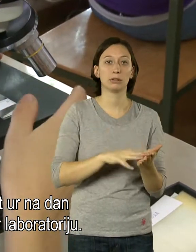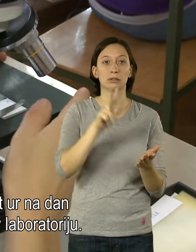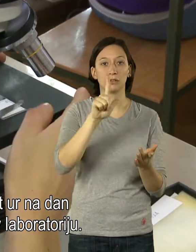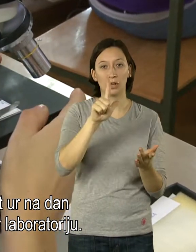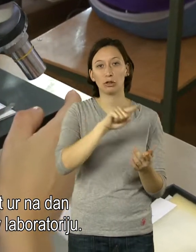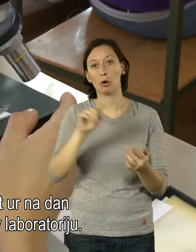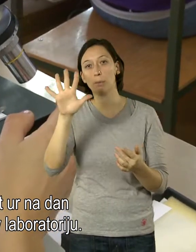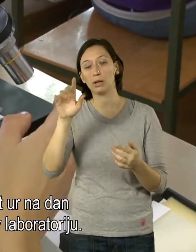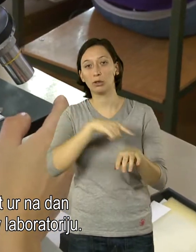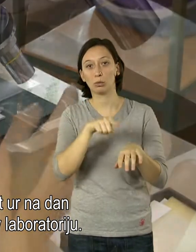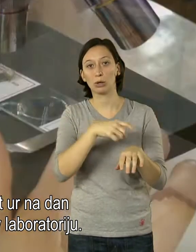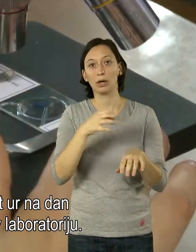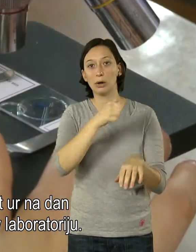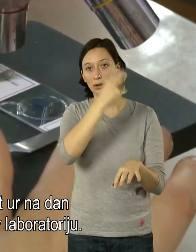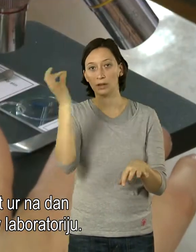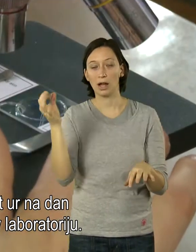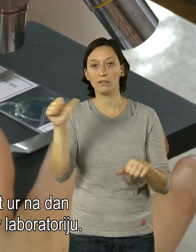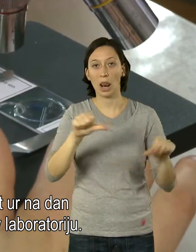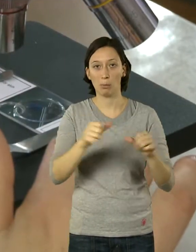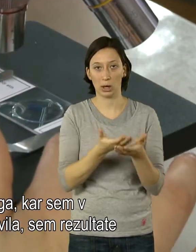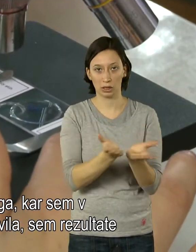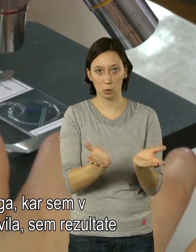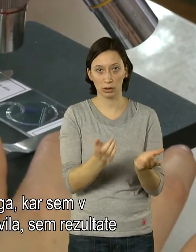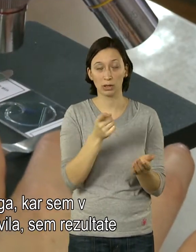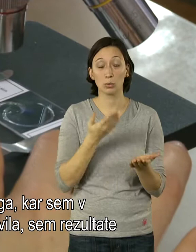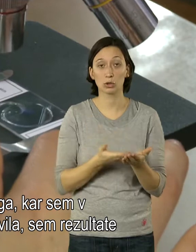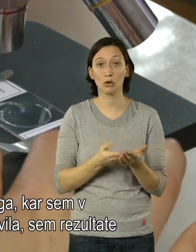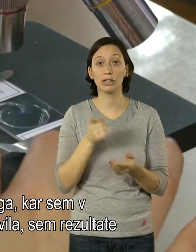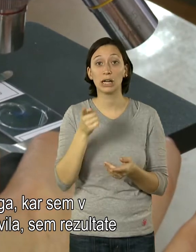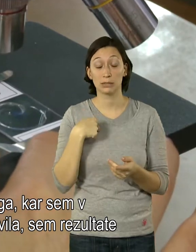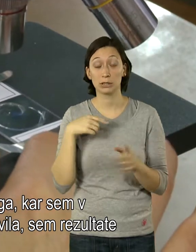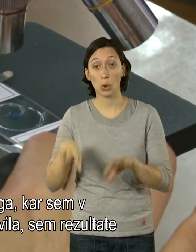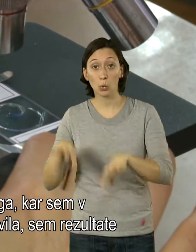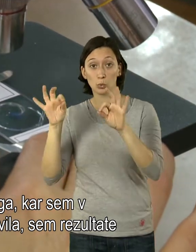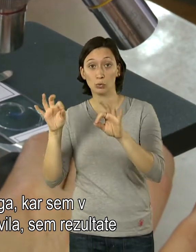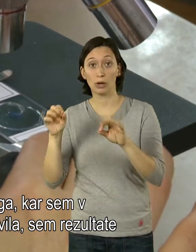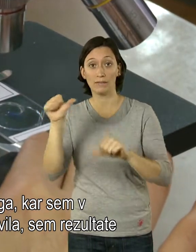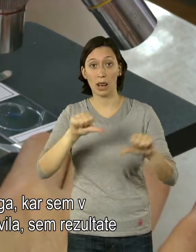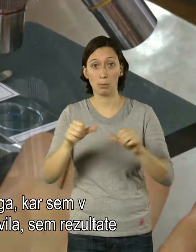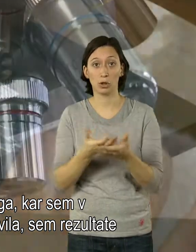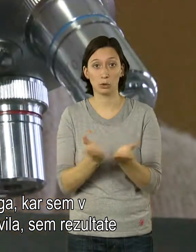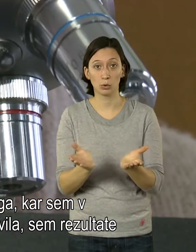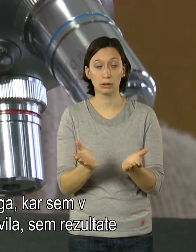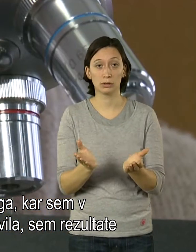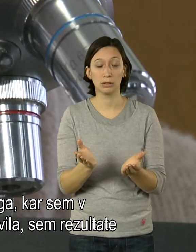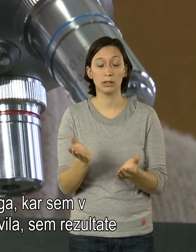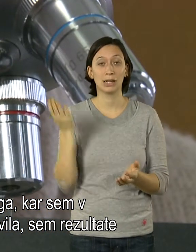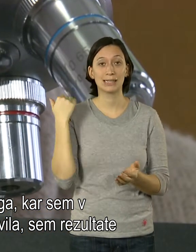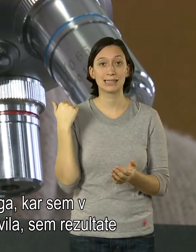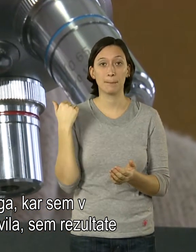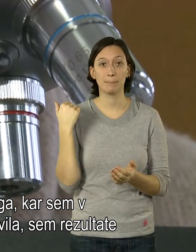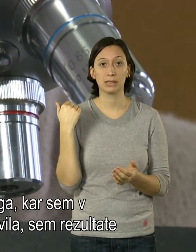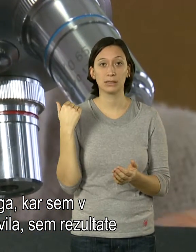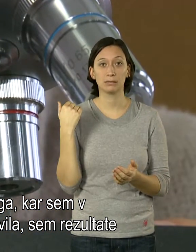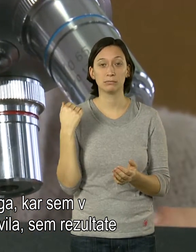do 5 ur na dan v laboratoriju. In na osnovi tega, kar sem ugotovila v laboratoriju,